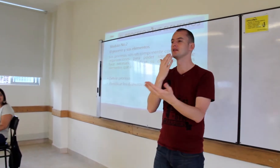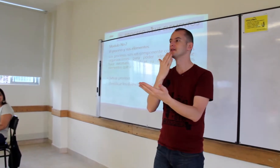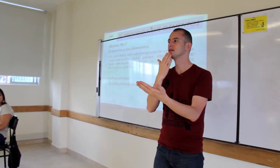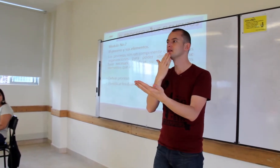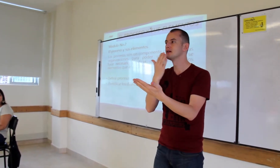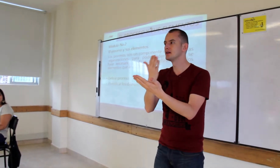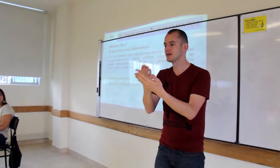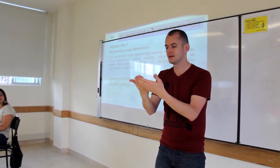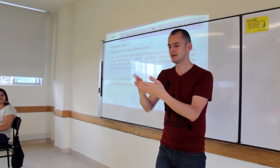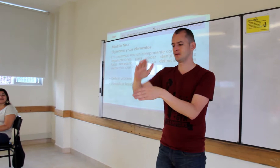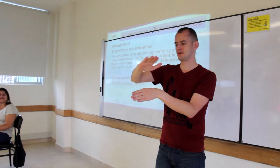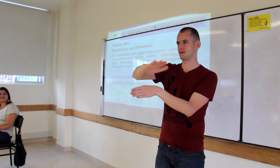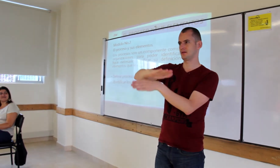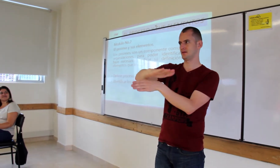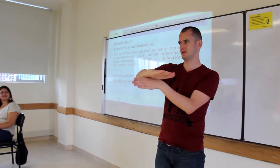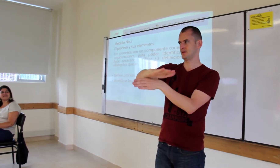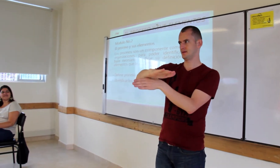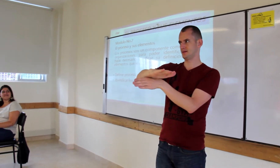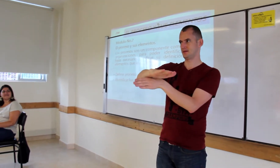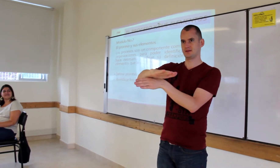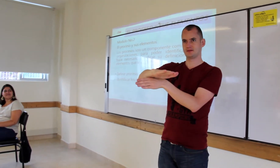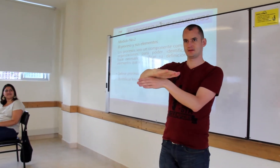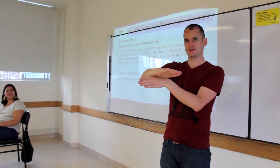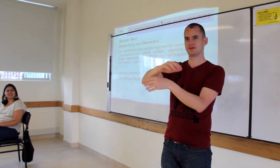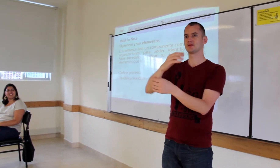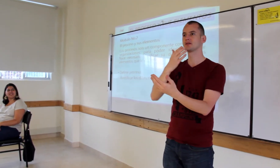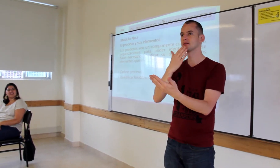Buenos días. Buenos.